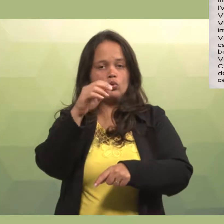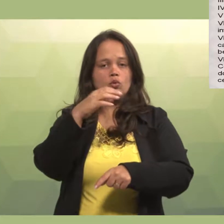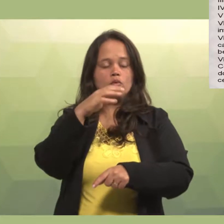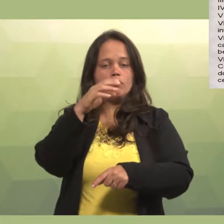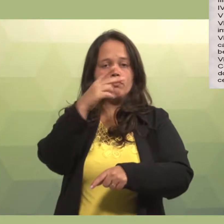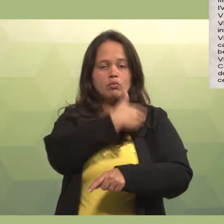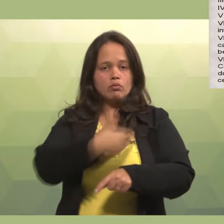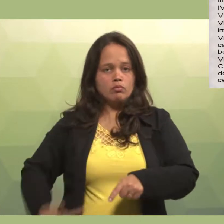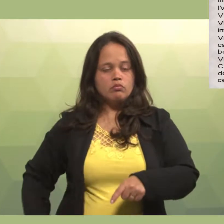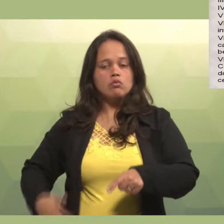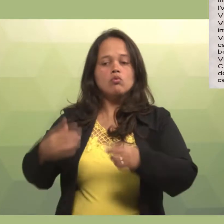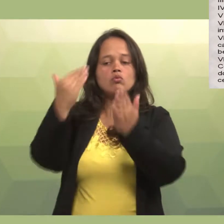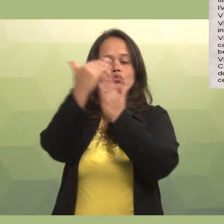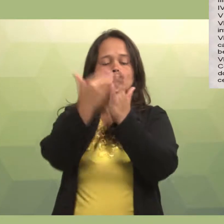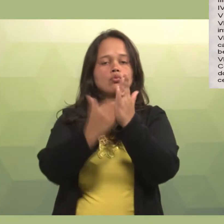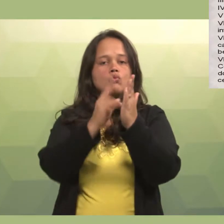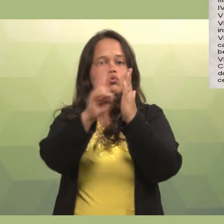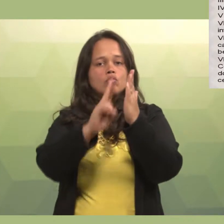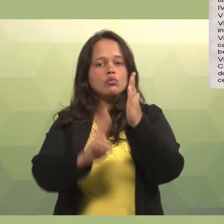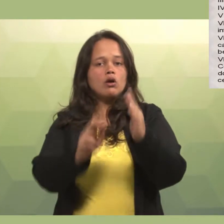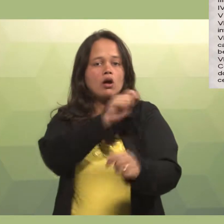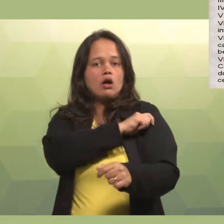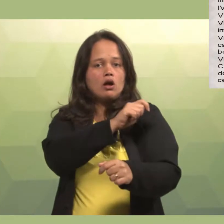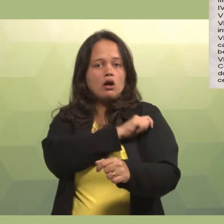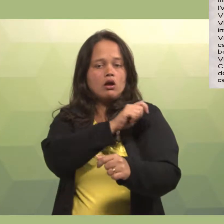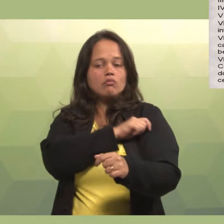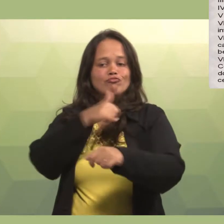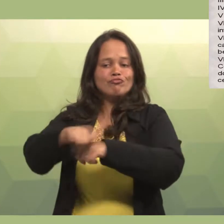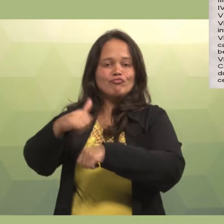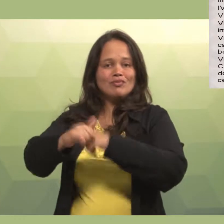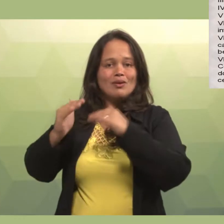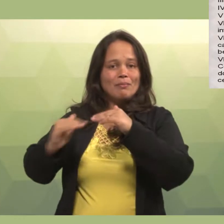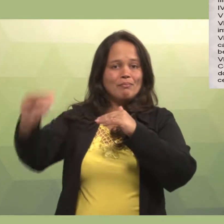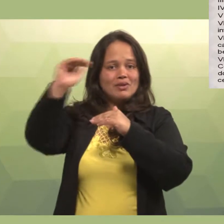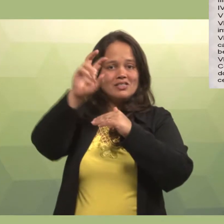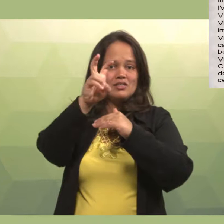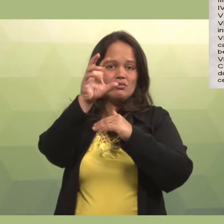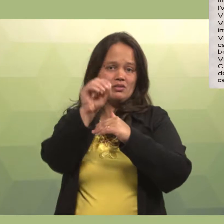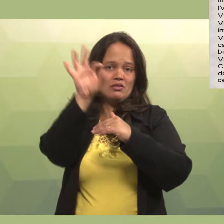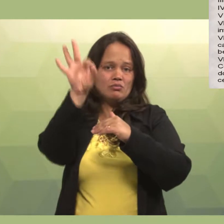No capítulo da educação básica, encontramos outras referências mais